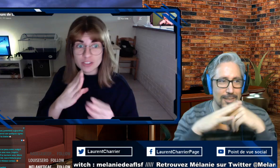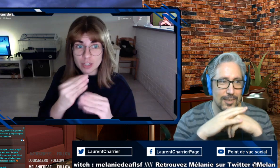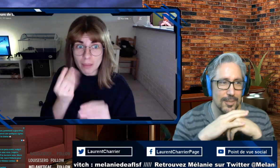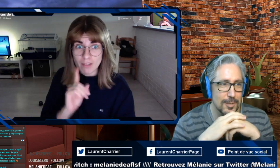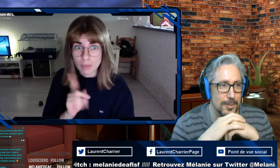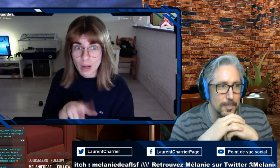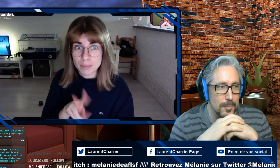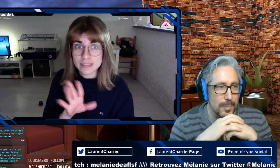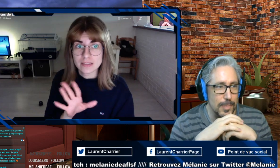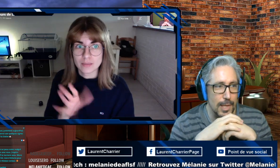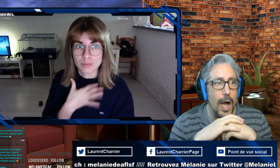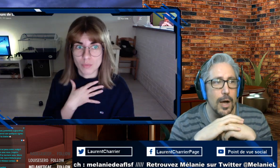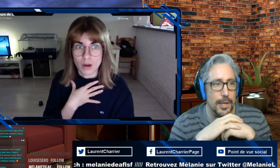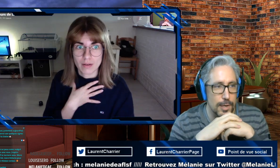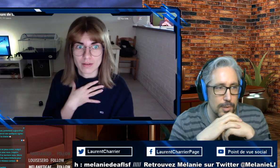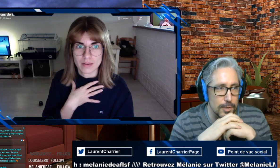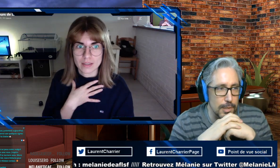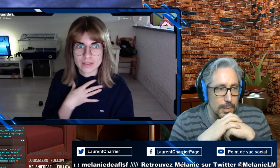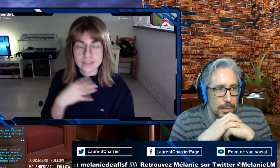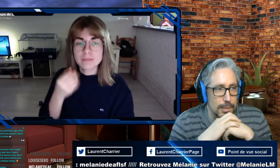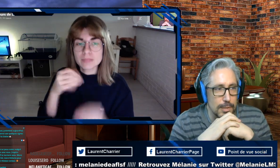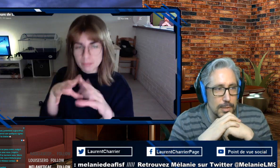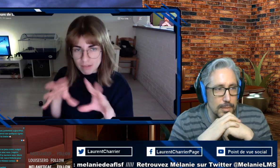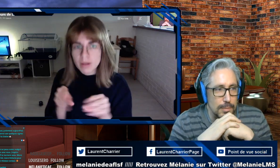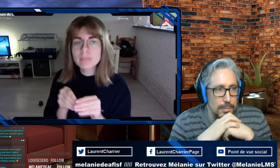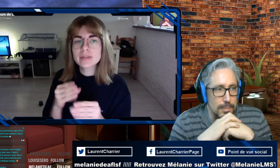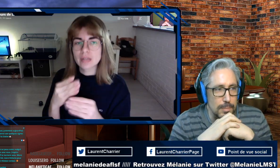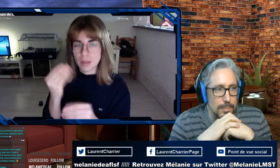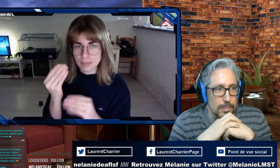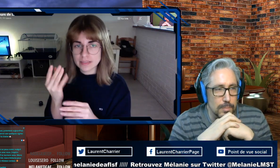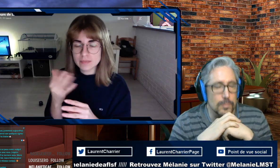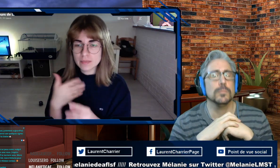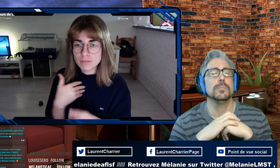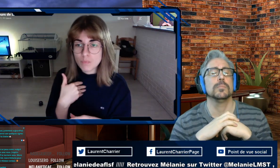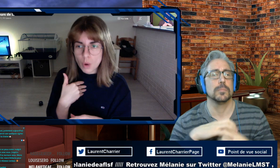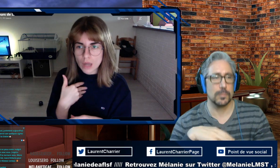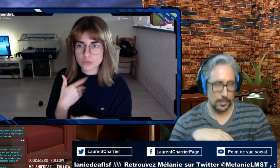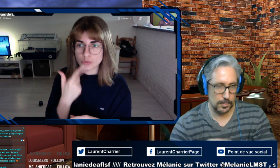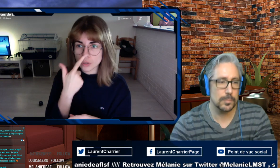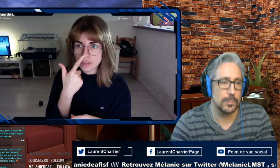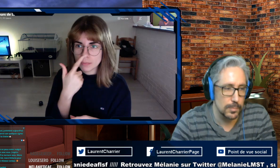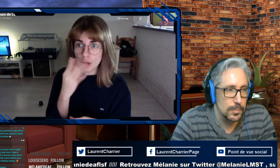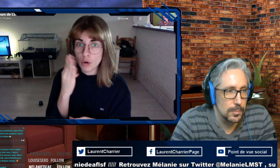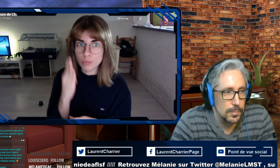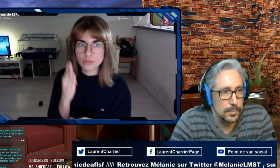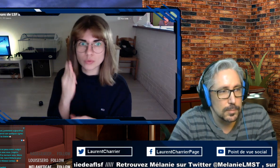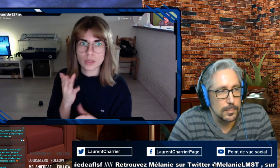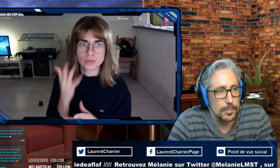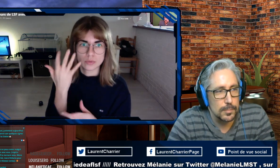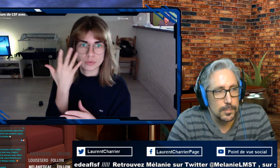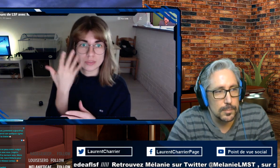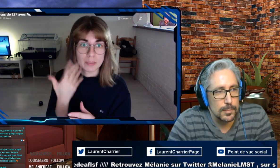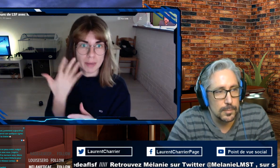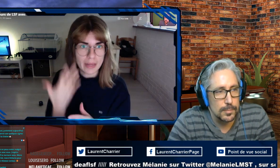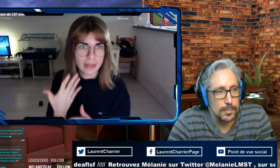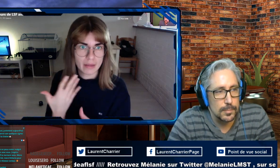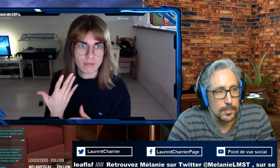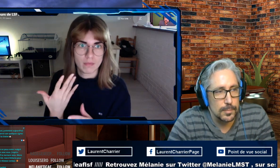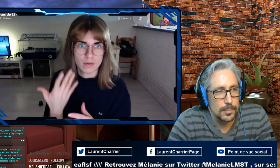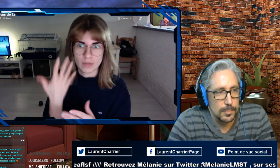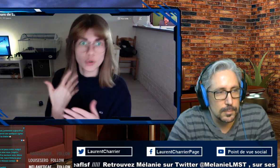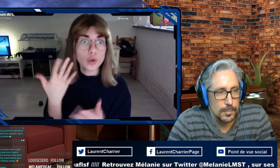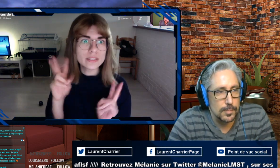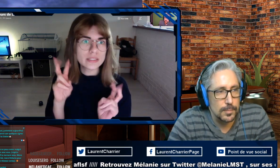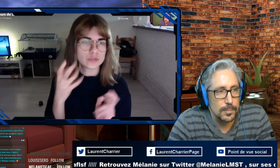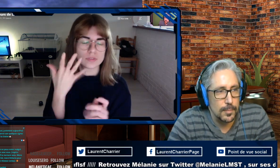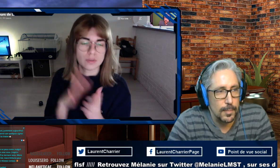bah, en fait, je ne l'ai pas vraiment appris. Ah, d'accord, ok. C'était ma famille qui l'a appris, mais moi, je ne sentais pas le besoin de dépiler,